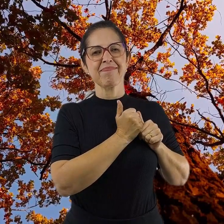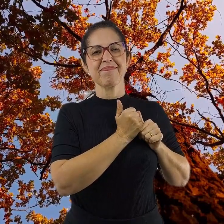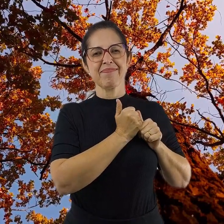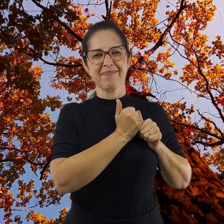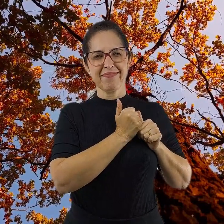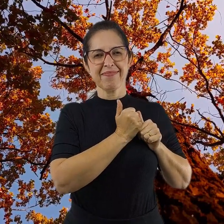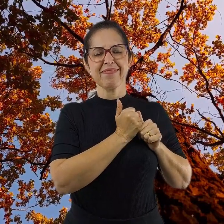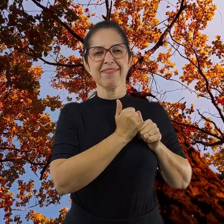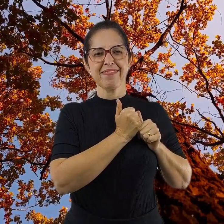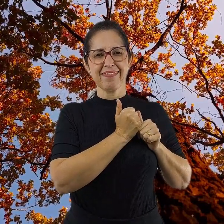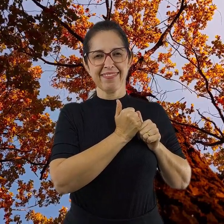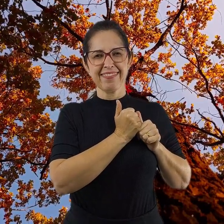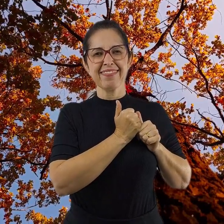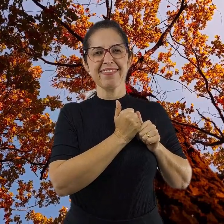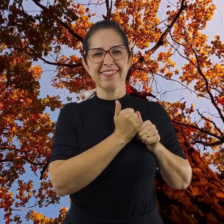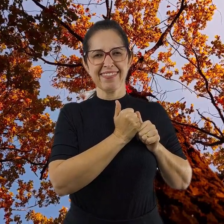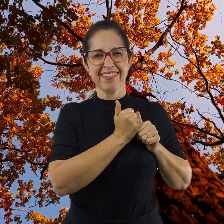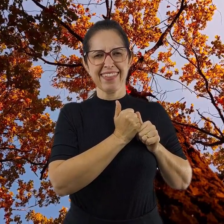pecador.